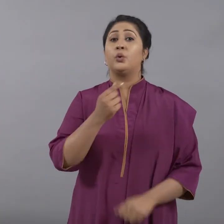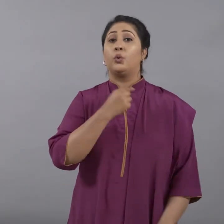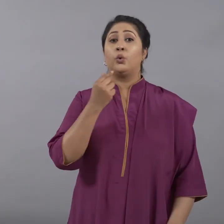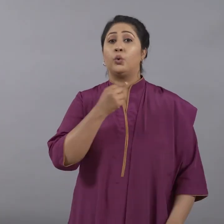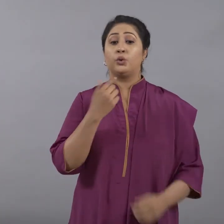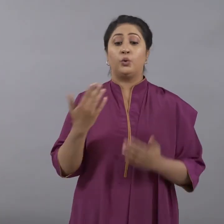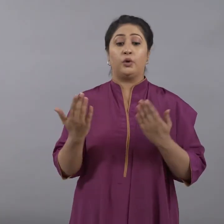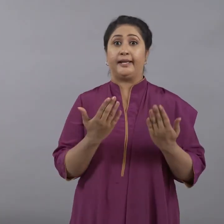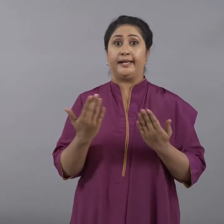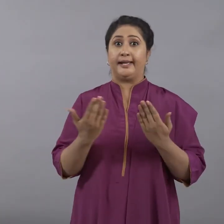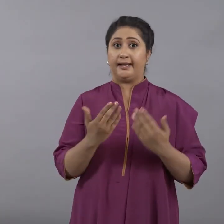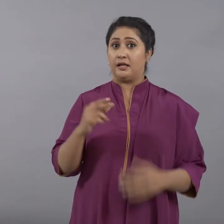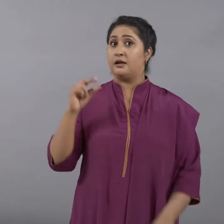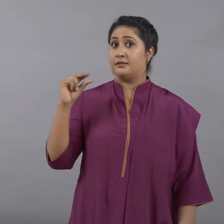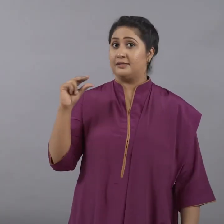Urdu Reading Assessment.